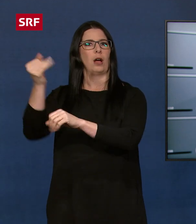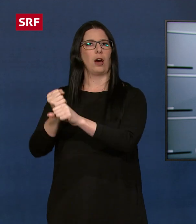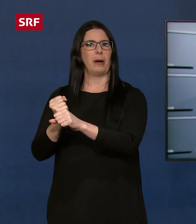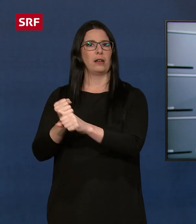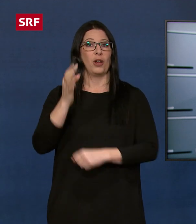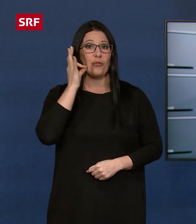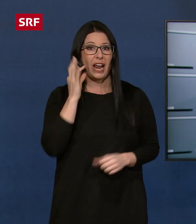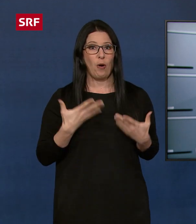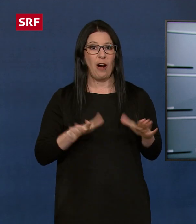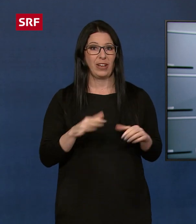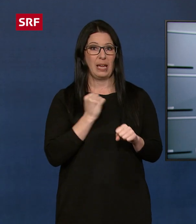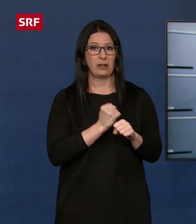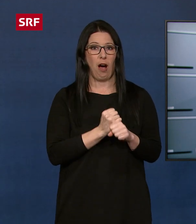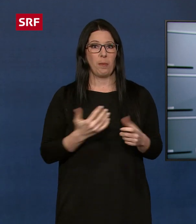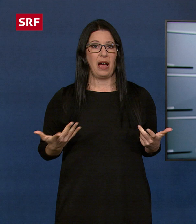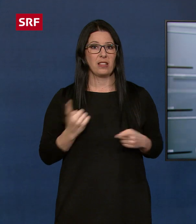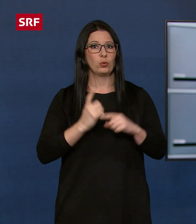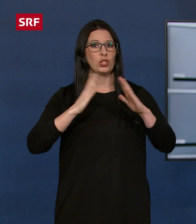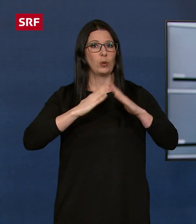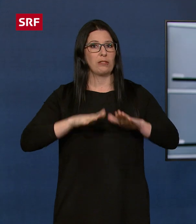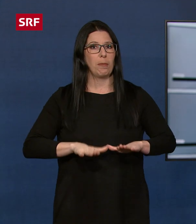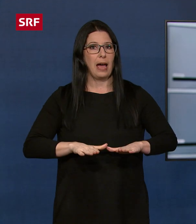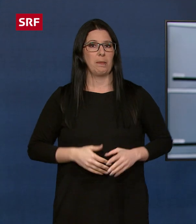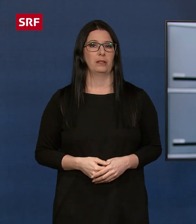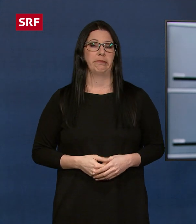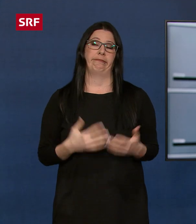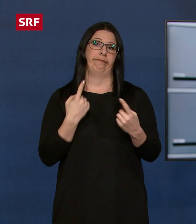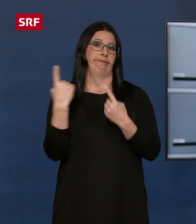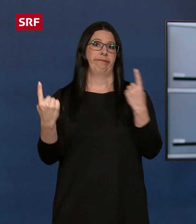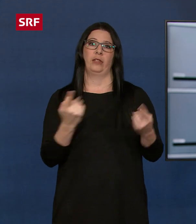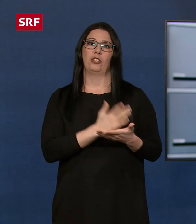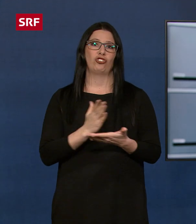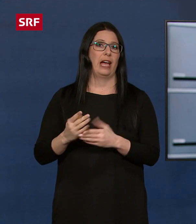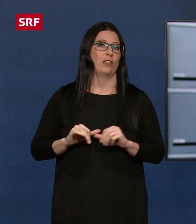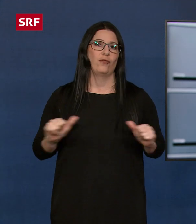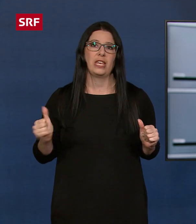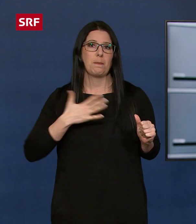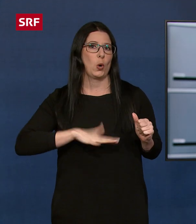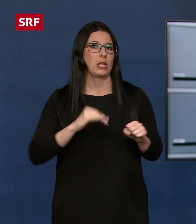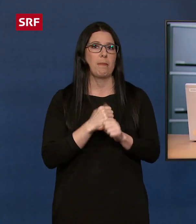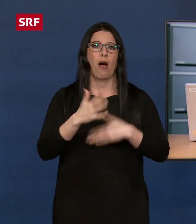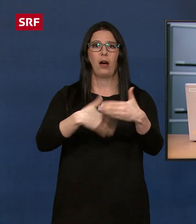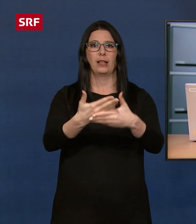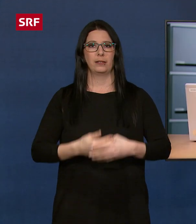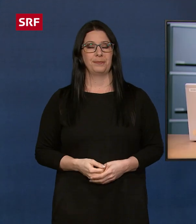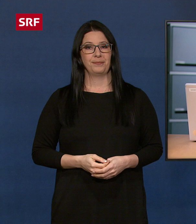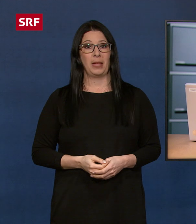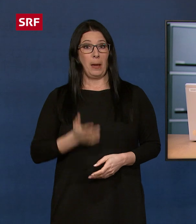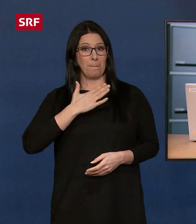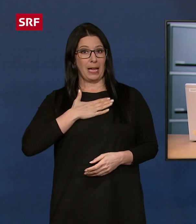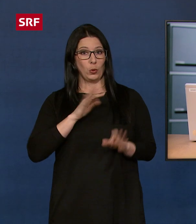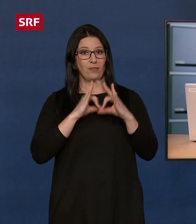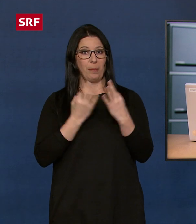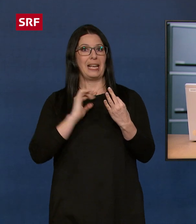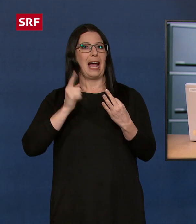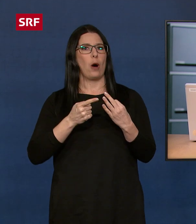aufgegeben, dass sie zuhause bleiben kann. Ja, muss jeder selber wissen, ob man das jetzt machen will oder nicht. Bei uns ist schon